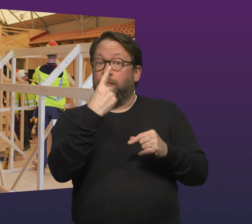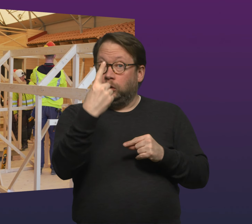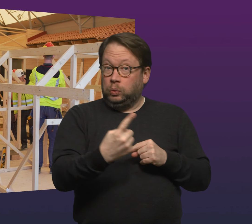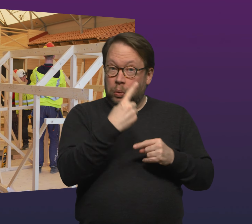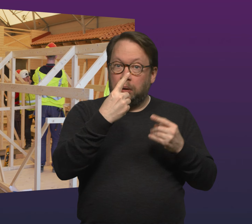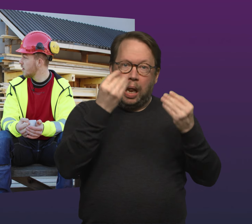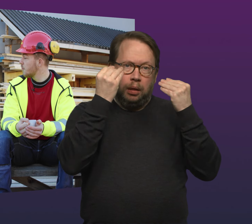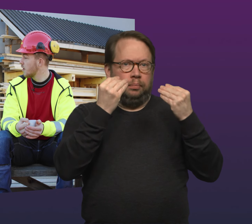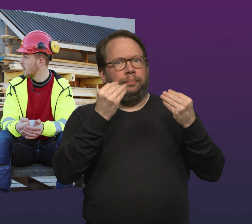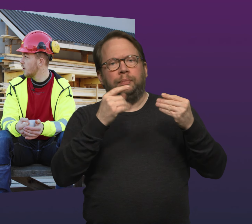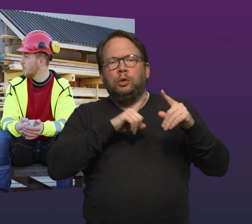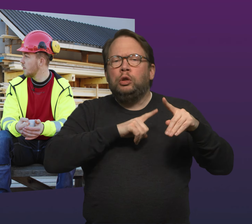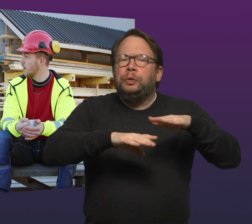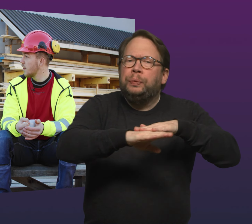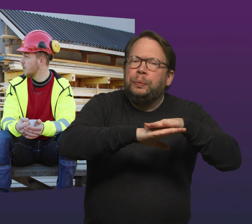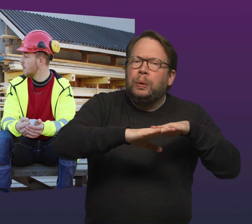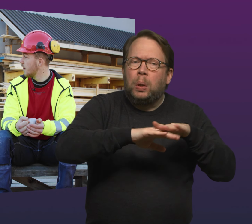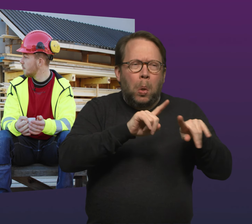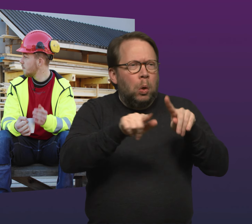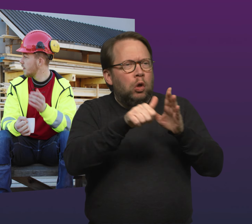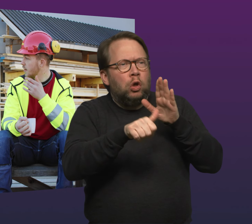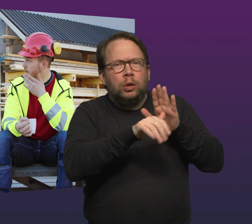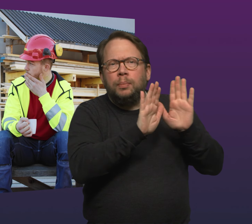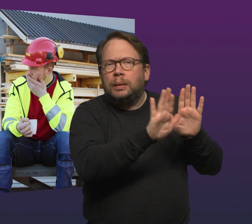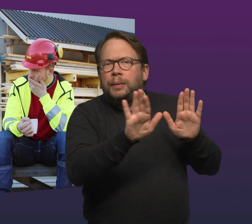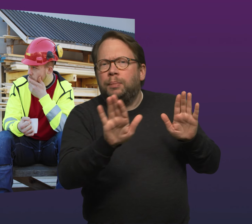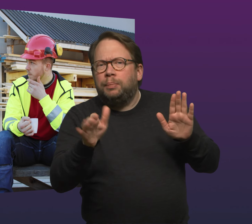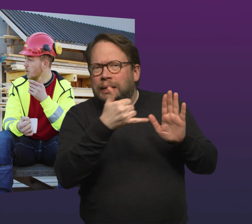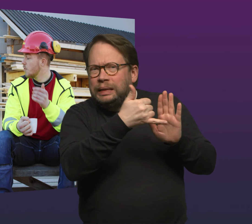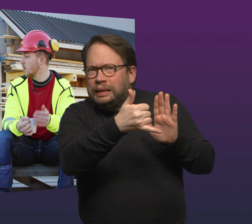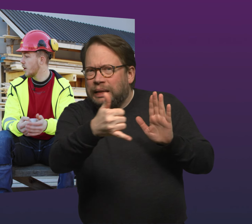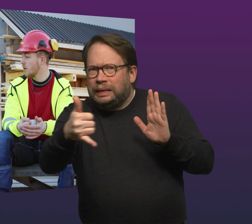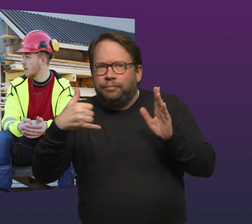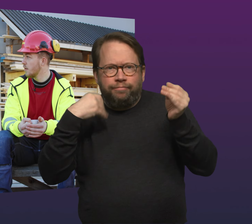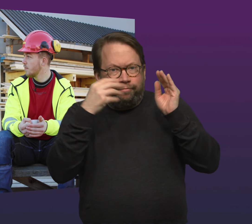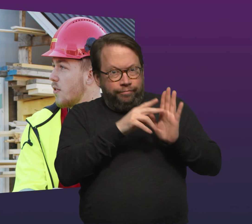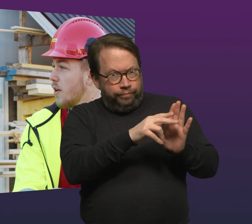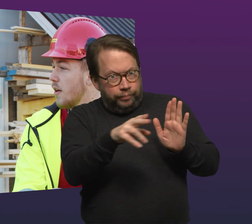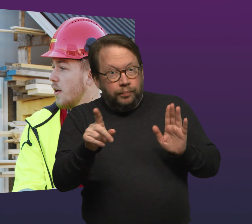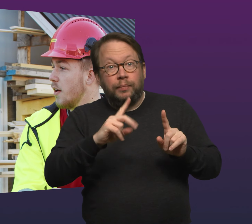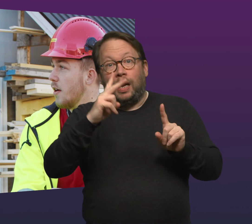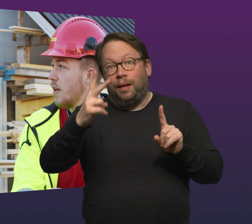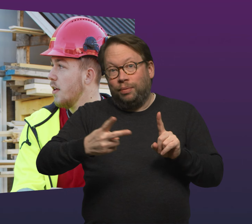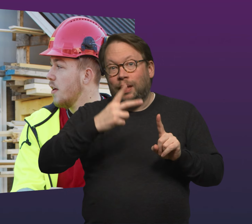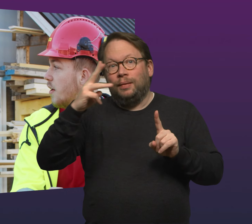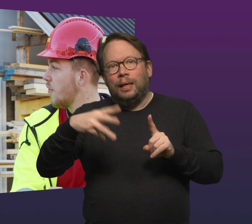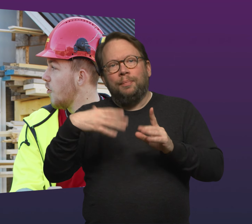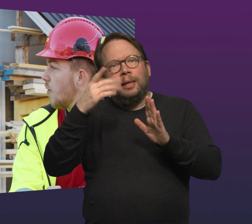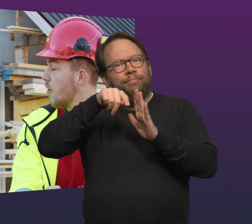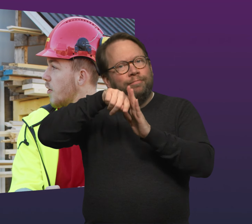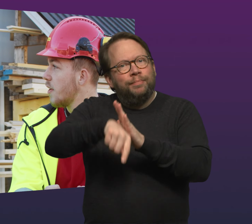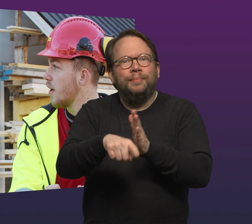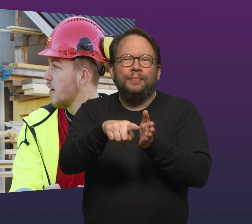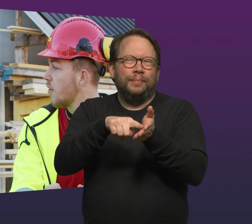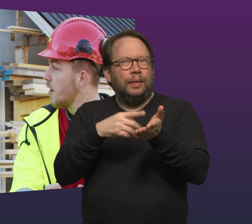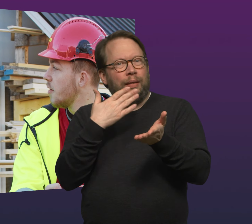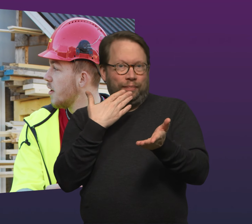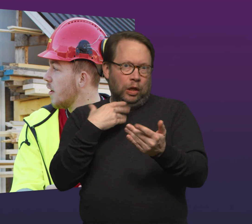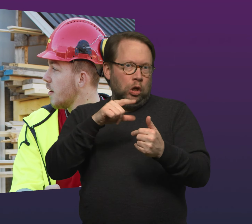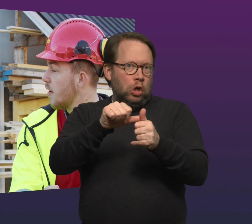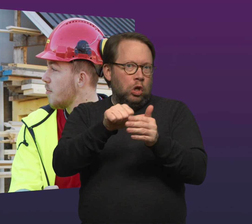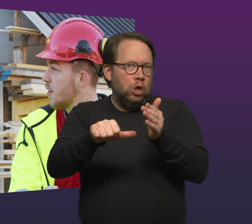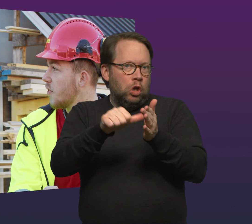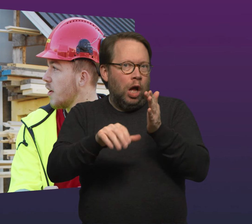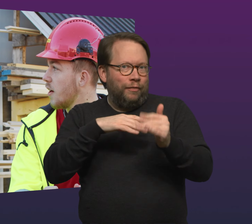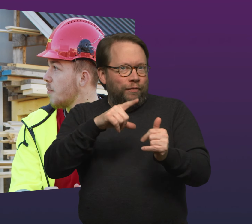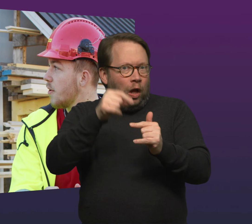ettan så lär man sig väldigt mycket av grunderna i de olika yrkena. Sen i tvåan och i trean så är det